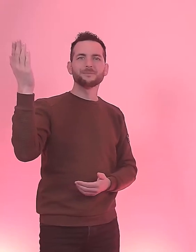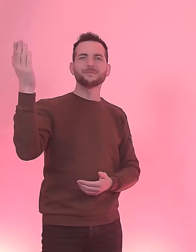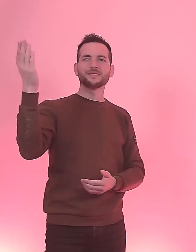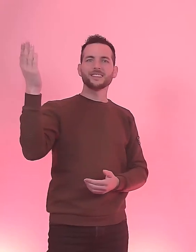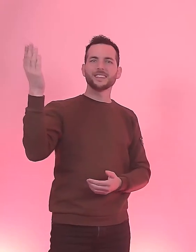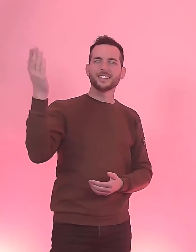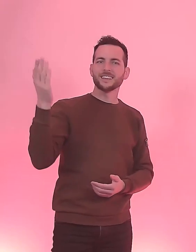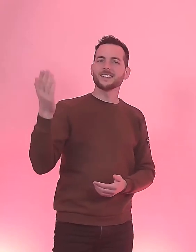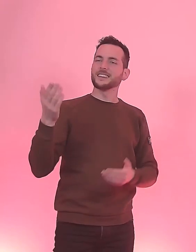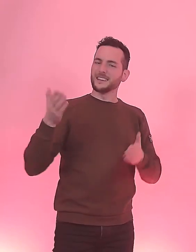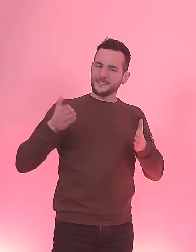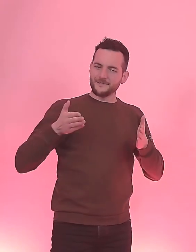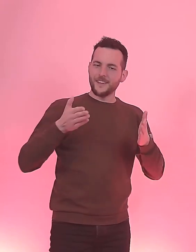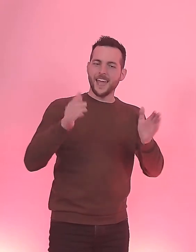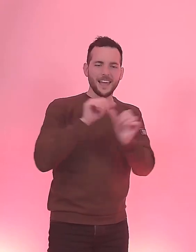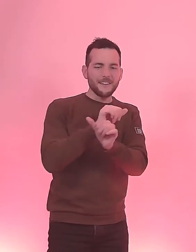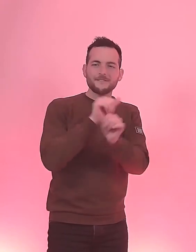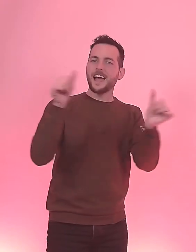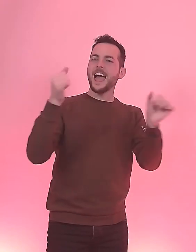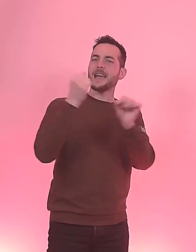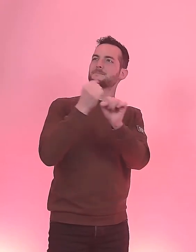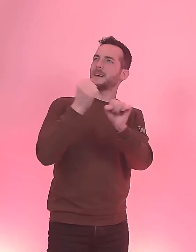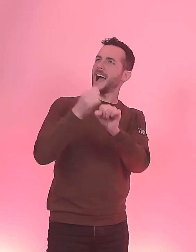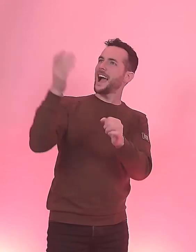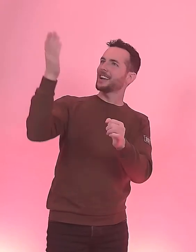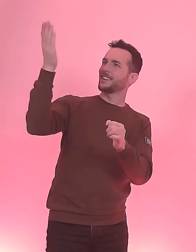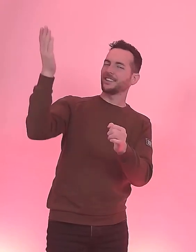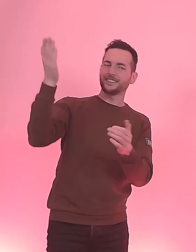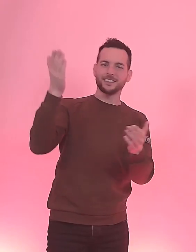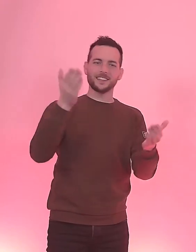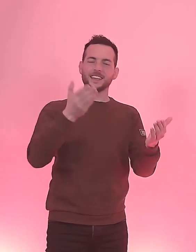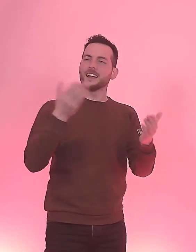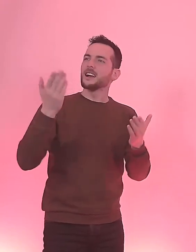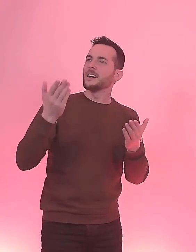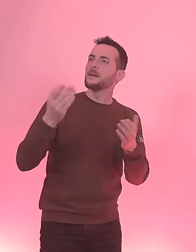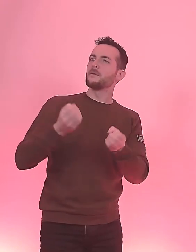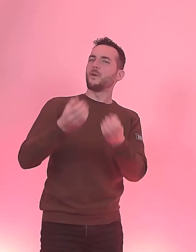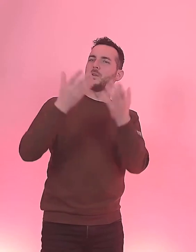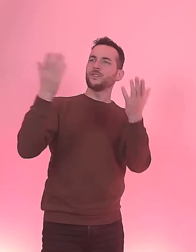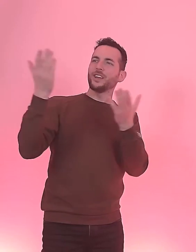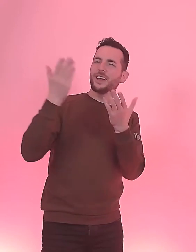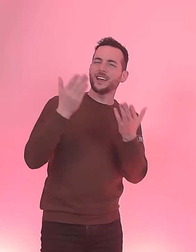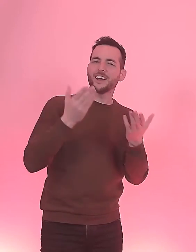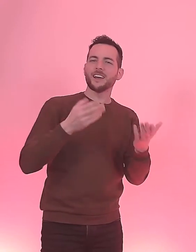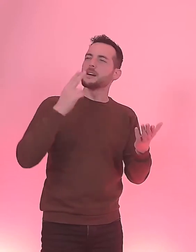hoe remake meer ricola ramen skaten